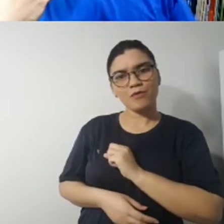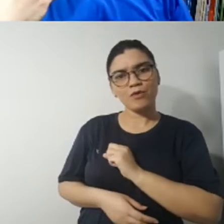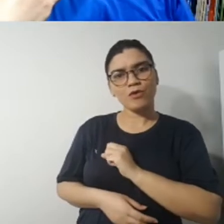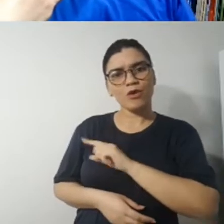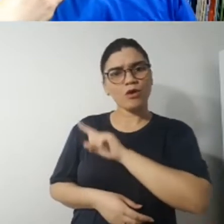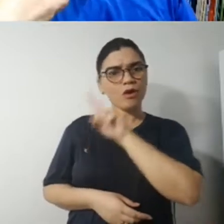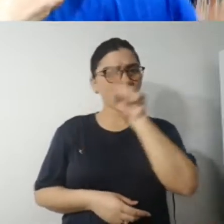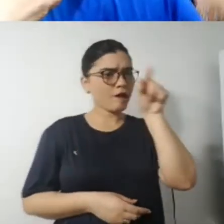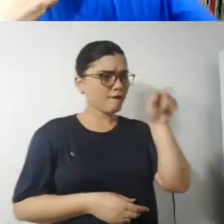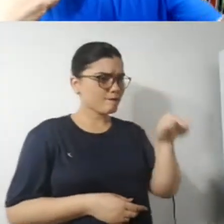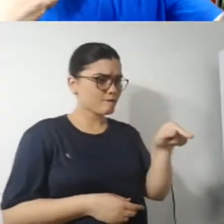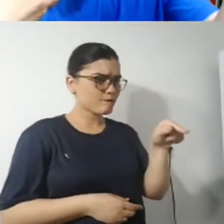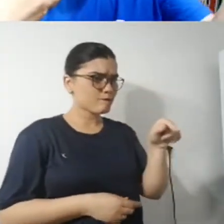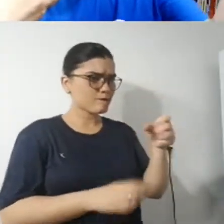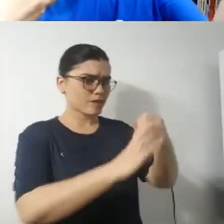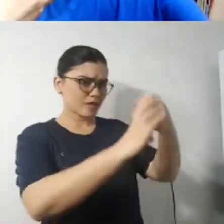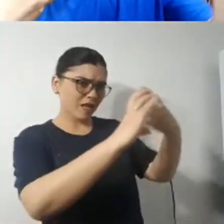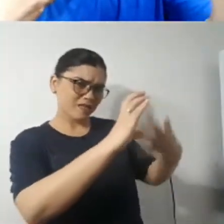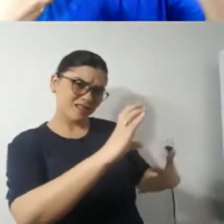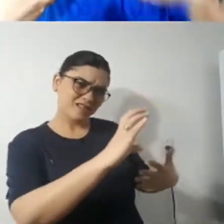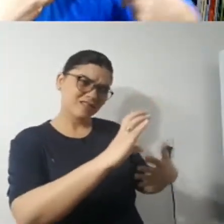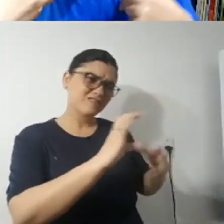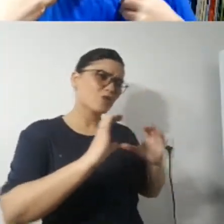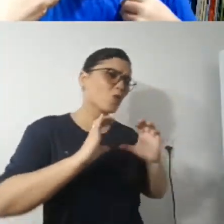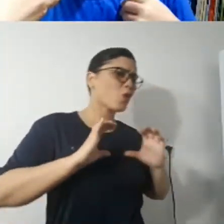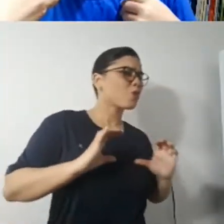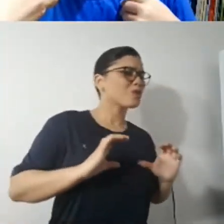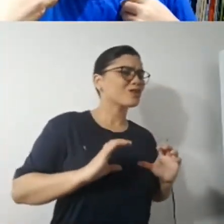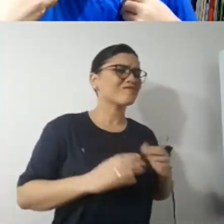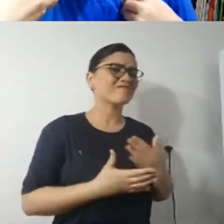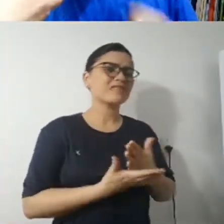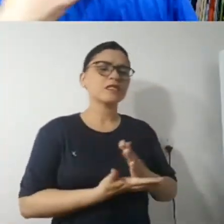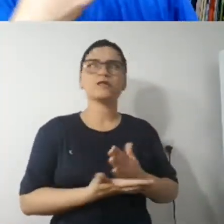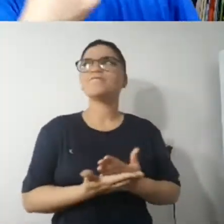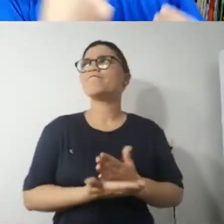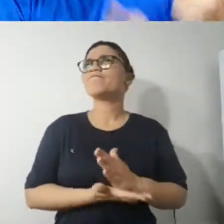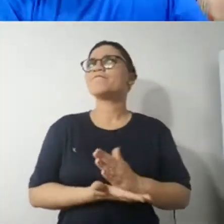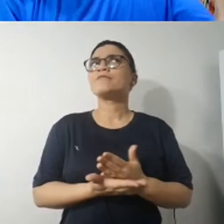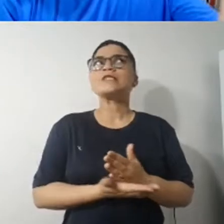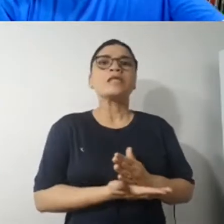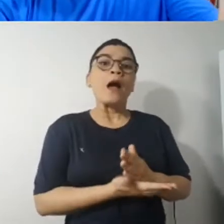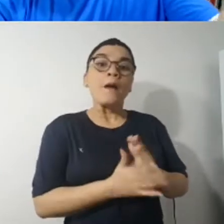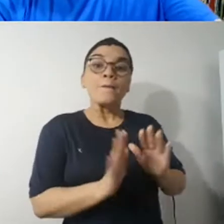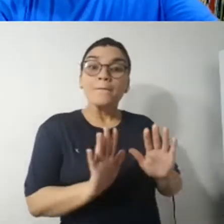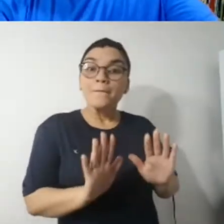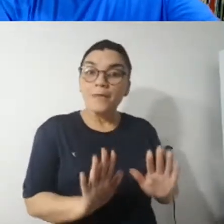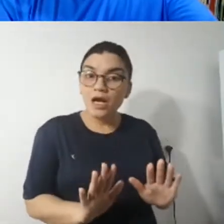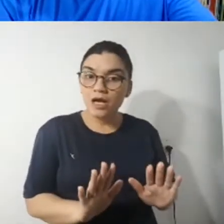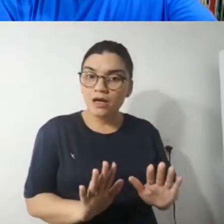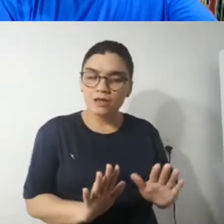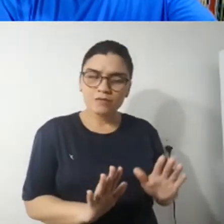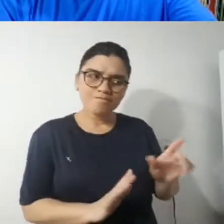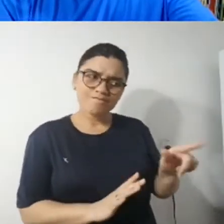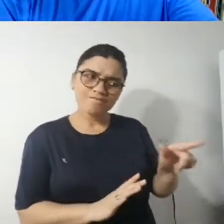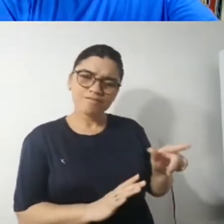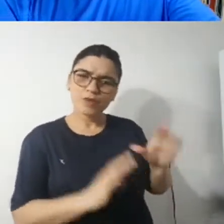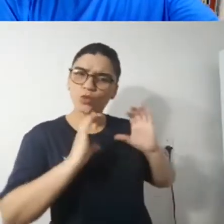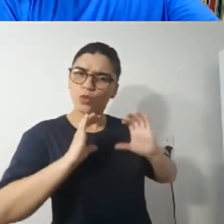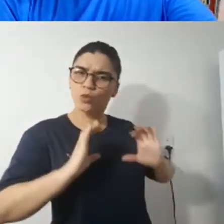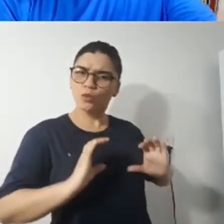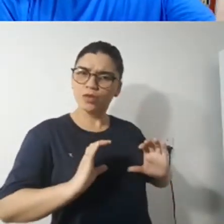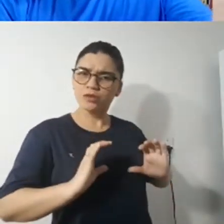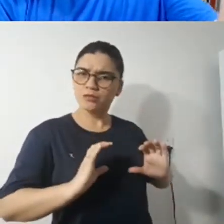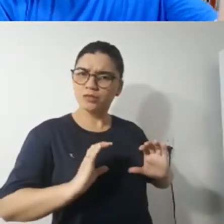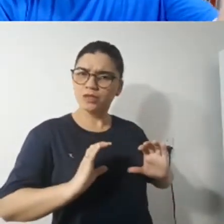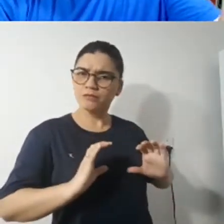incomodam, comportamentos que me incomodam. Mas aqueles comportamentos daquela pessoa nem sempre